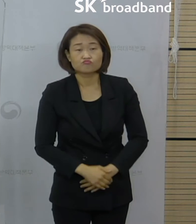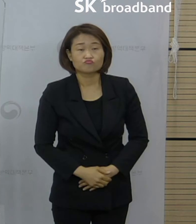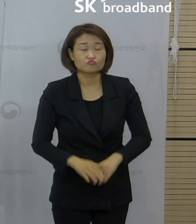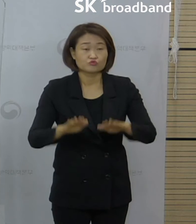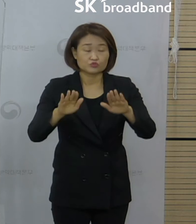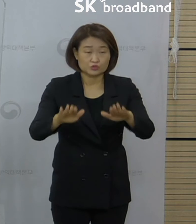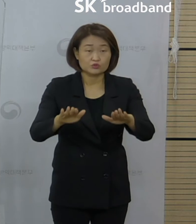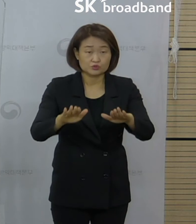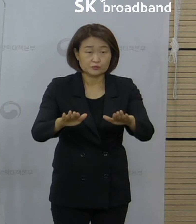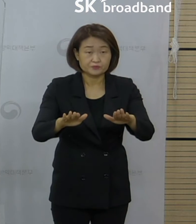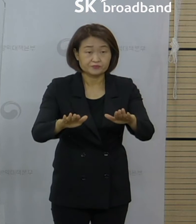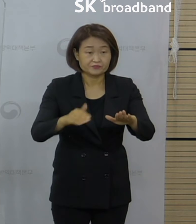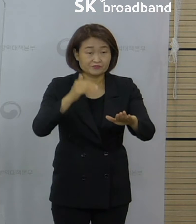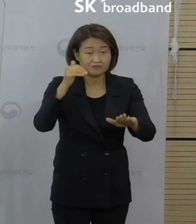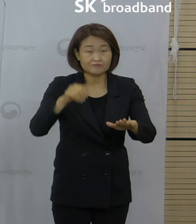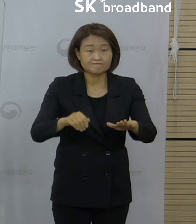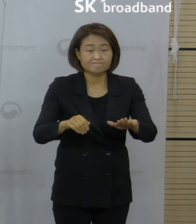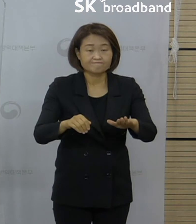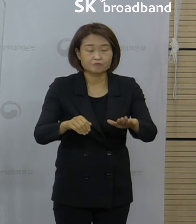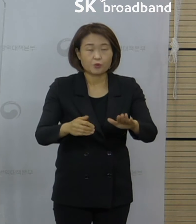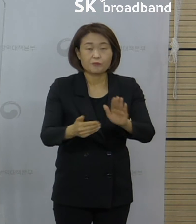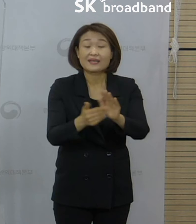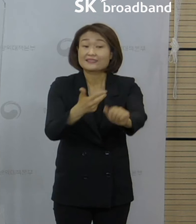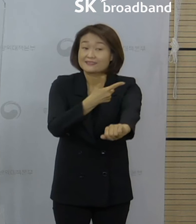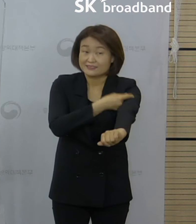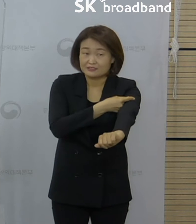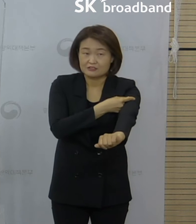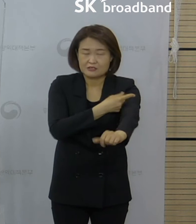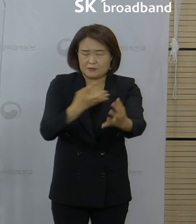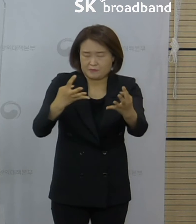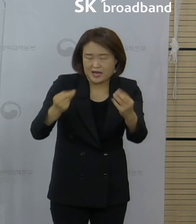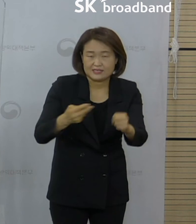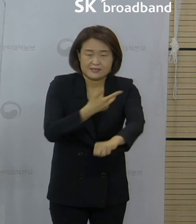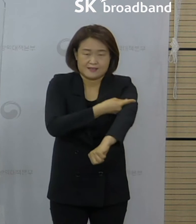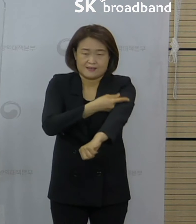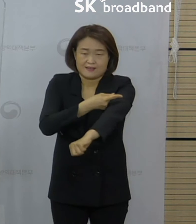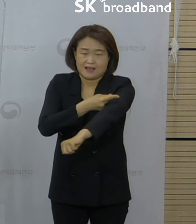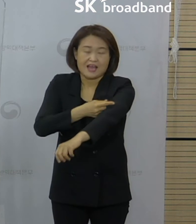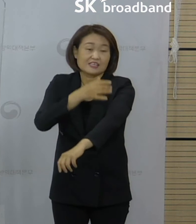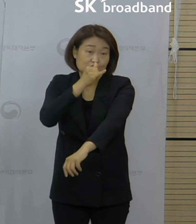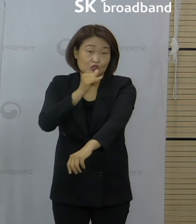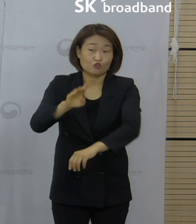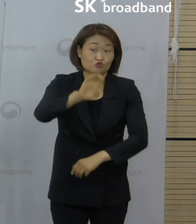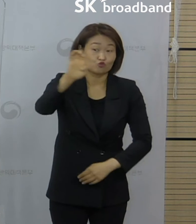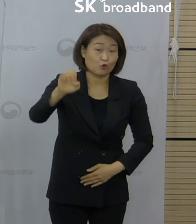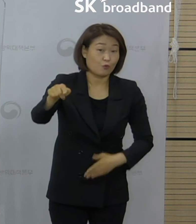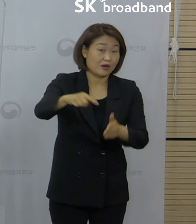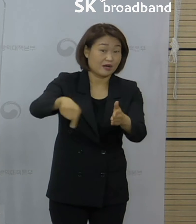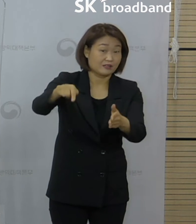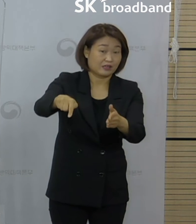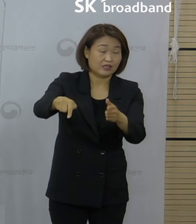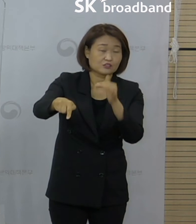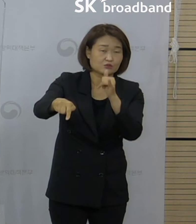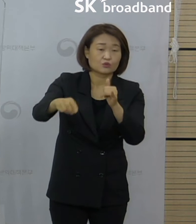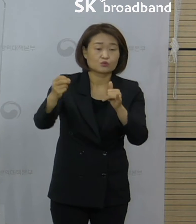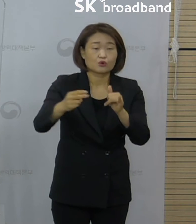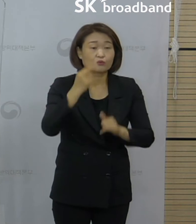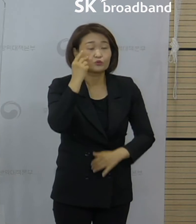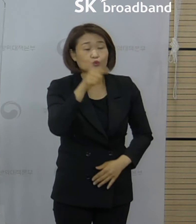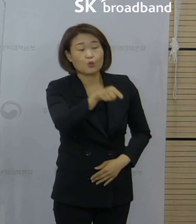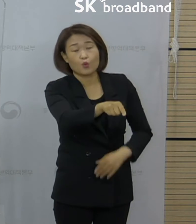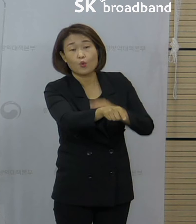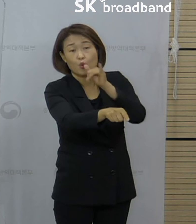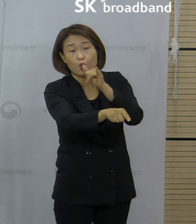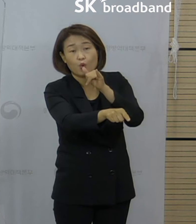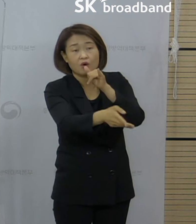수준으로 빠른 속도로 하고 있는 유럽의 몇몇 국가들의 예를 보더라도 또 미국의 사례를 보더라도 변이